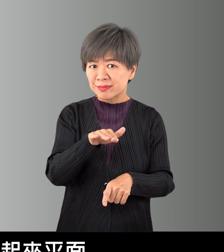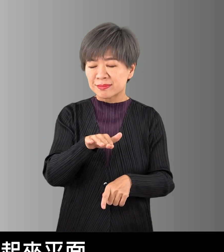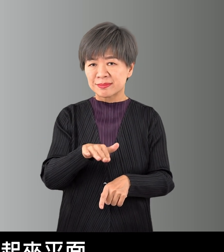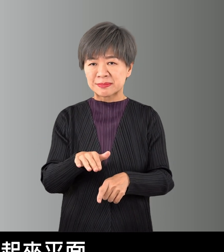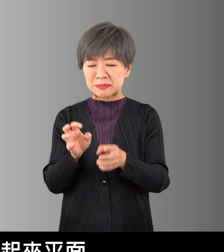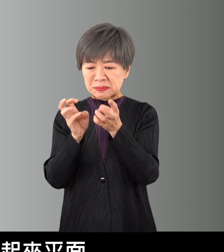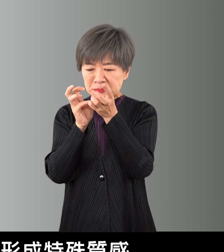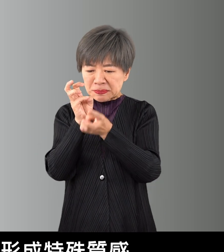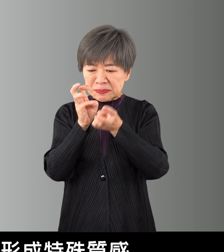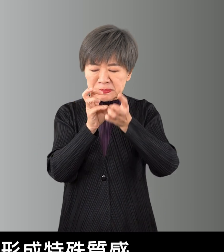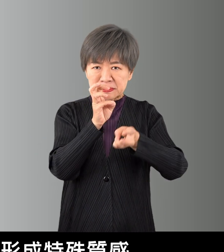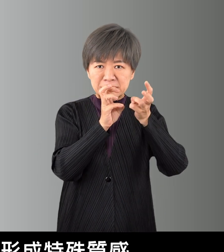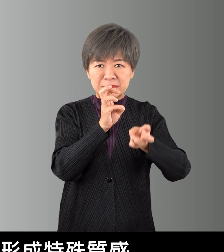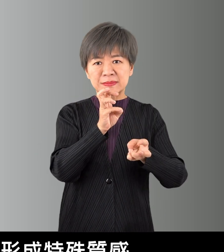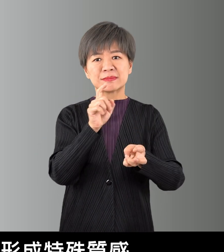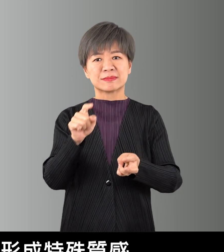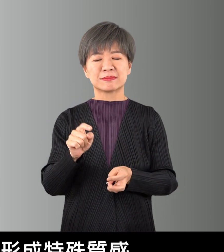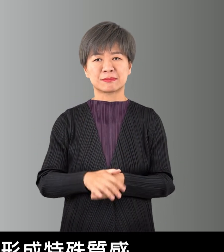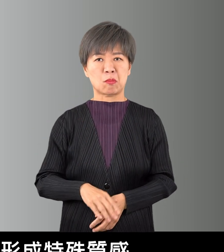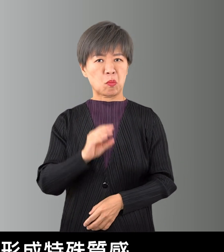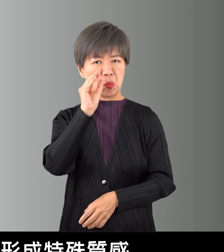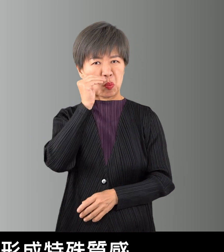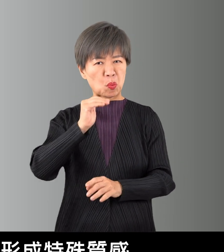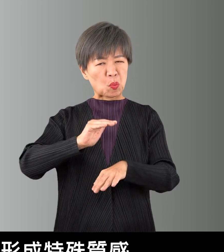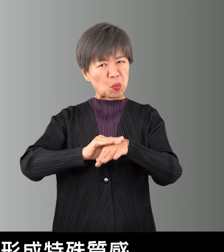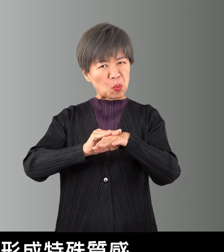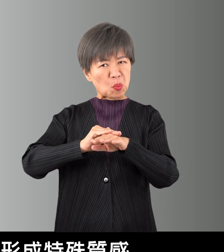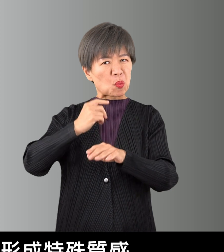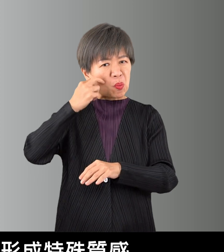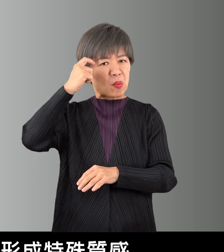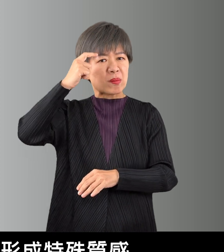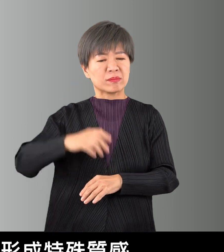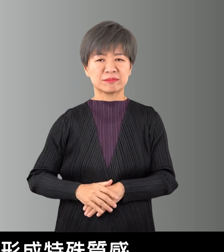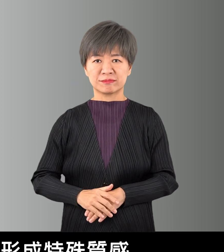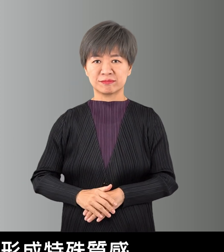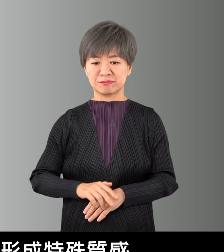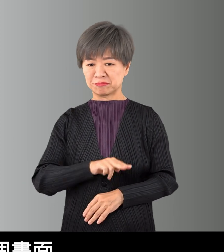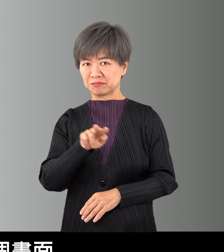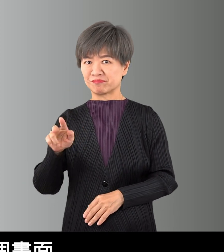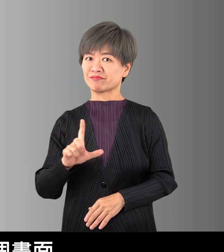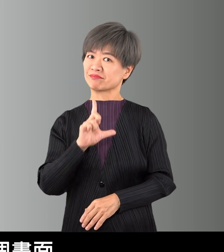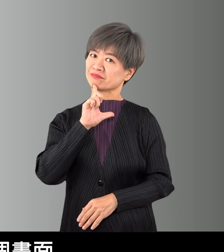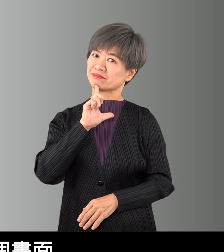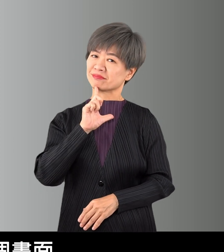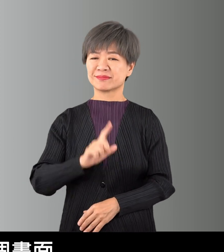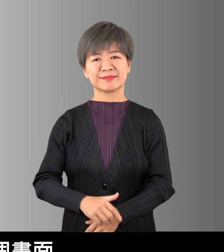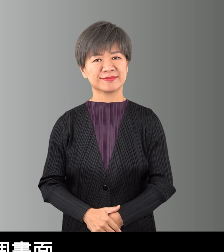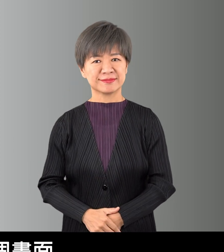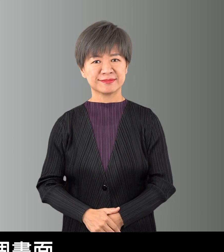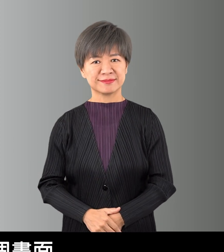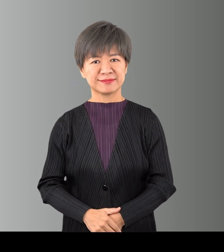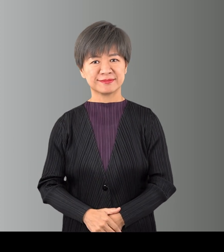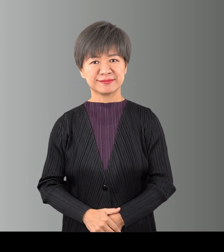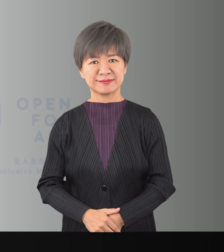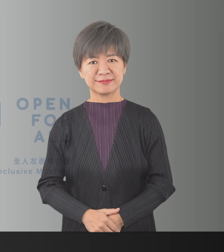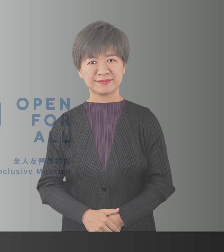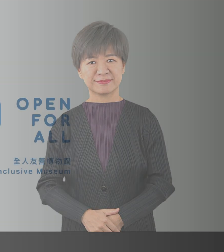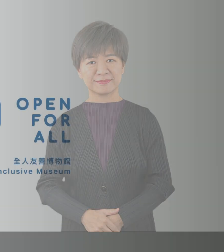来平面，许多细致的线条形成特殊质感，丰富整个画面。